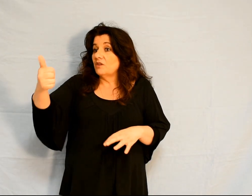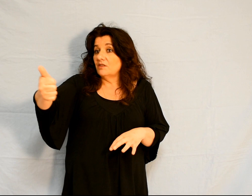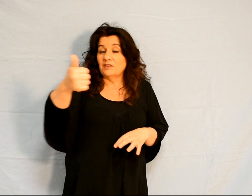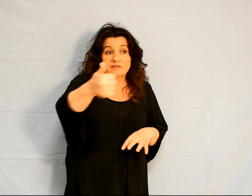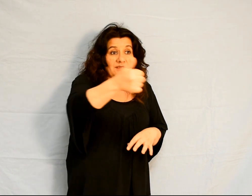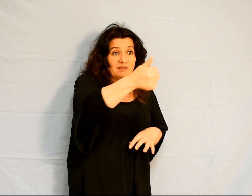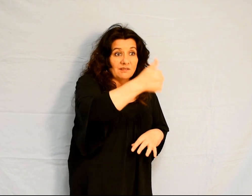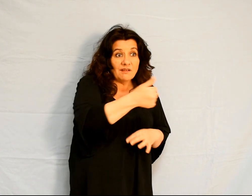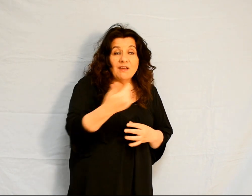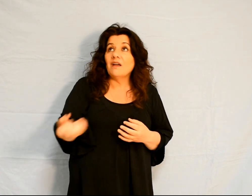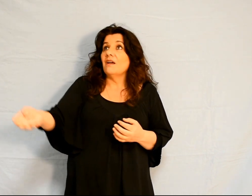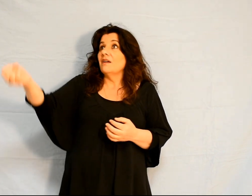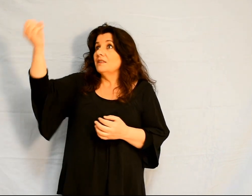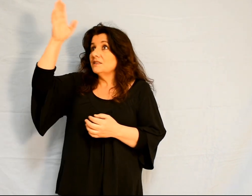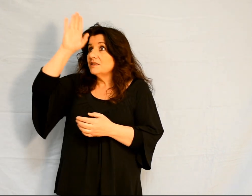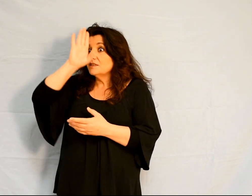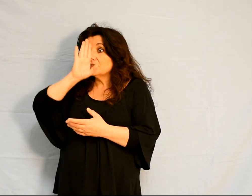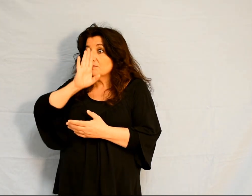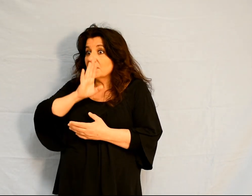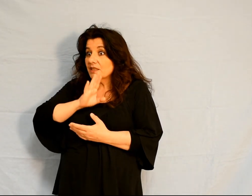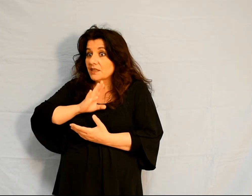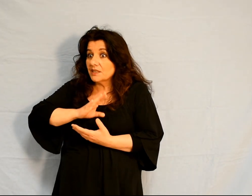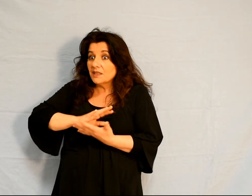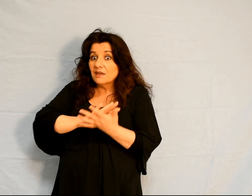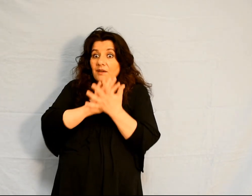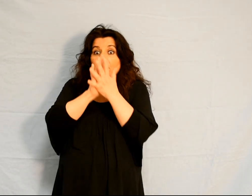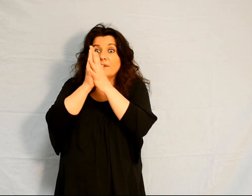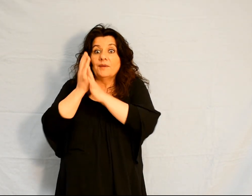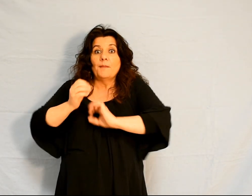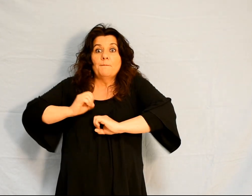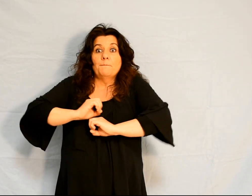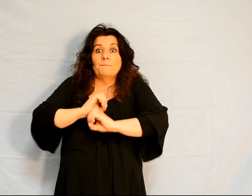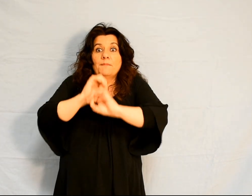manifester l'Esprit en vue du bien.